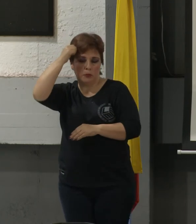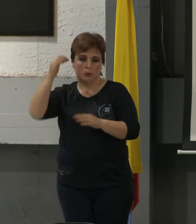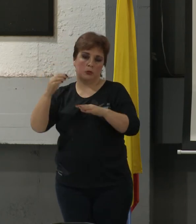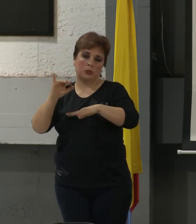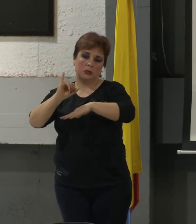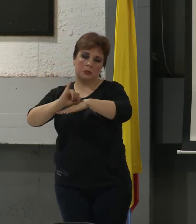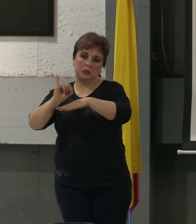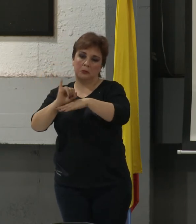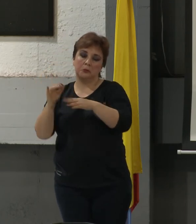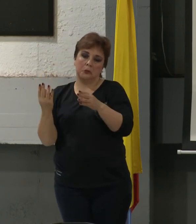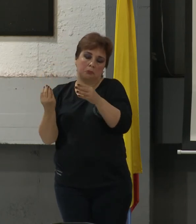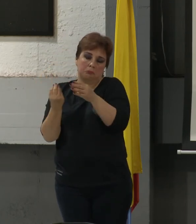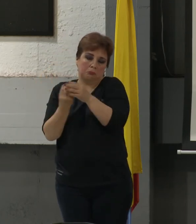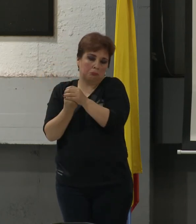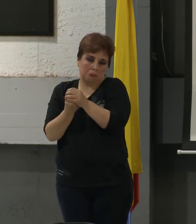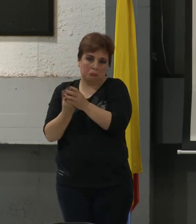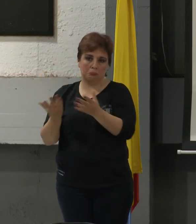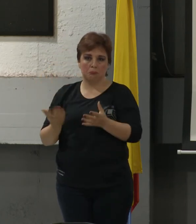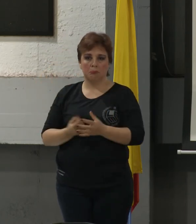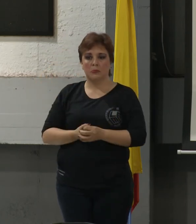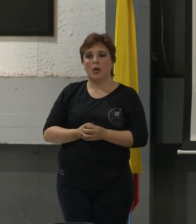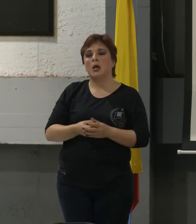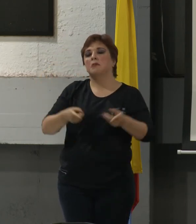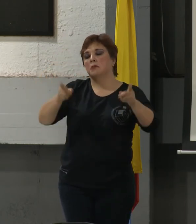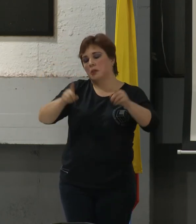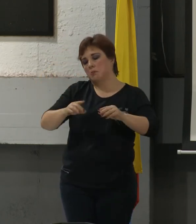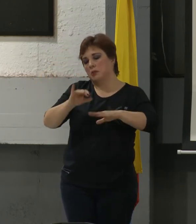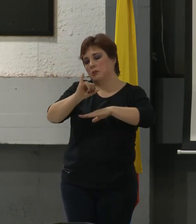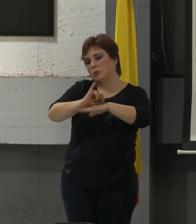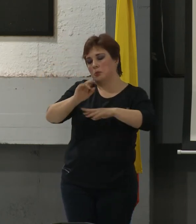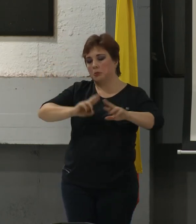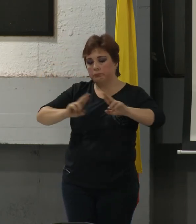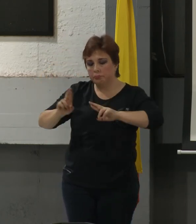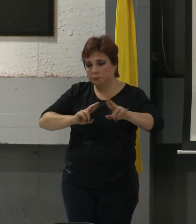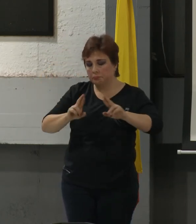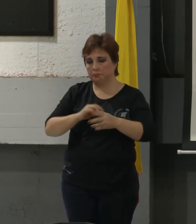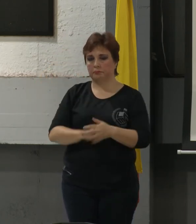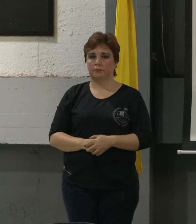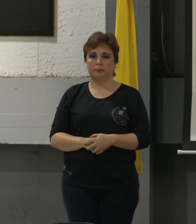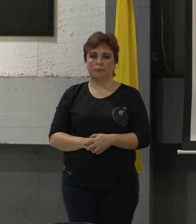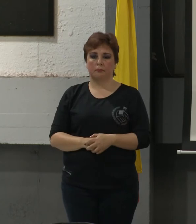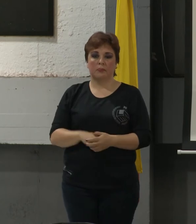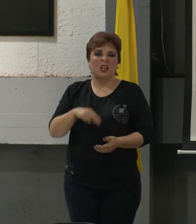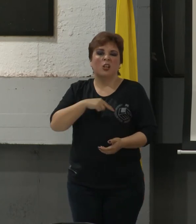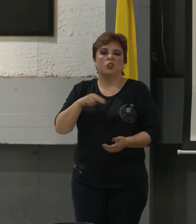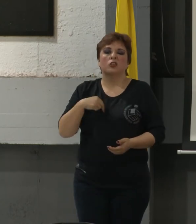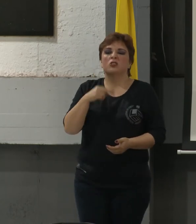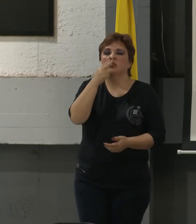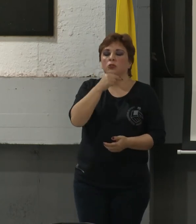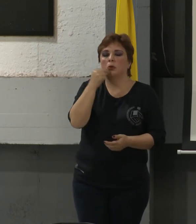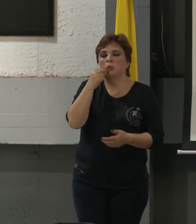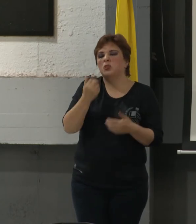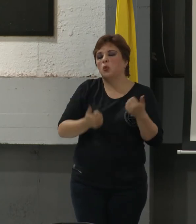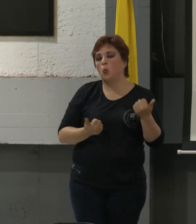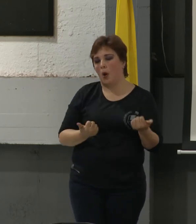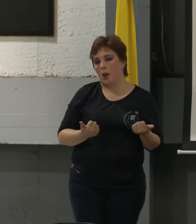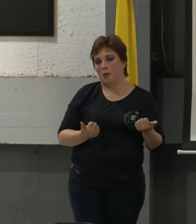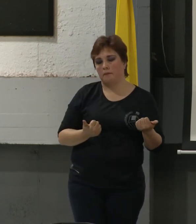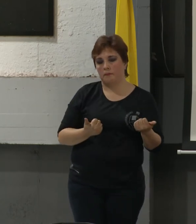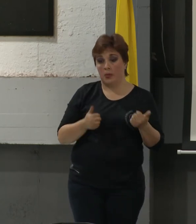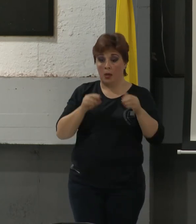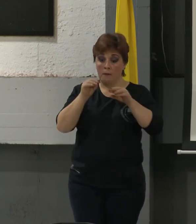culturales y recreativos de personas con discapacidad nuestro compromiso con la sociedad está enfocado hacia la formación de